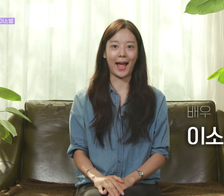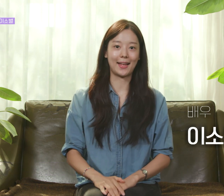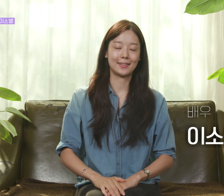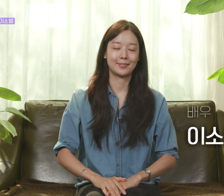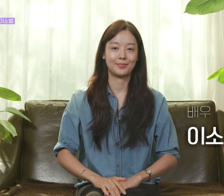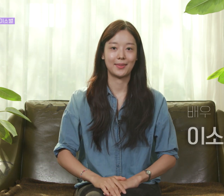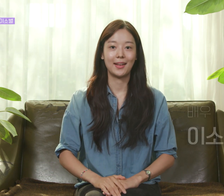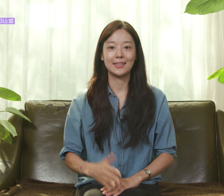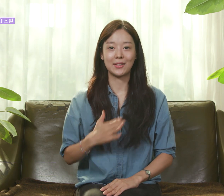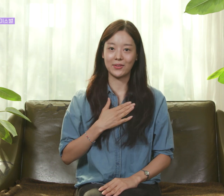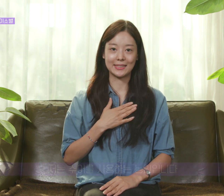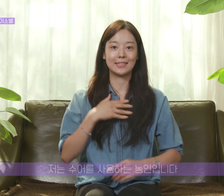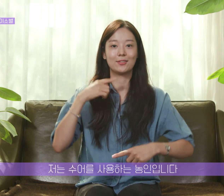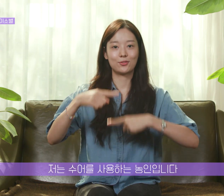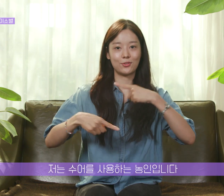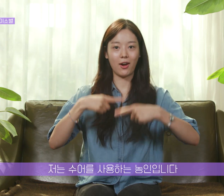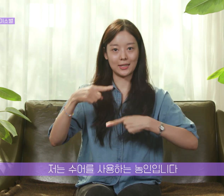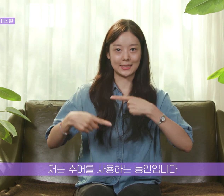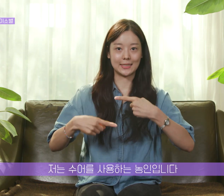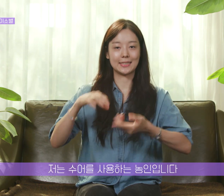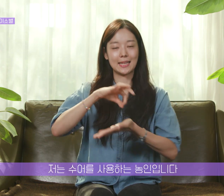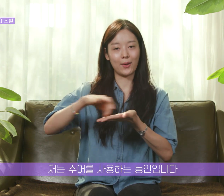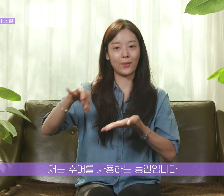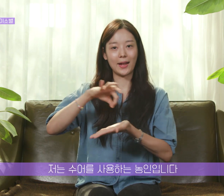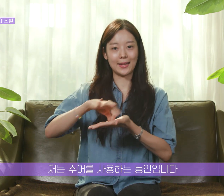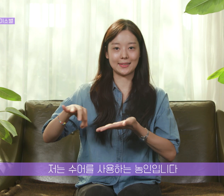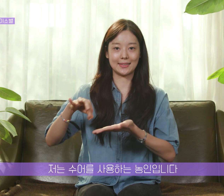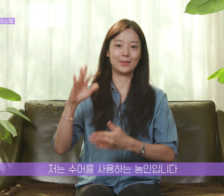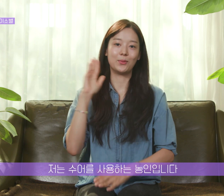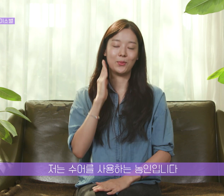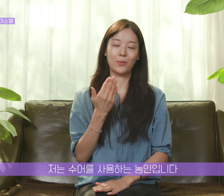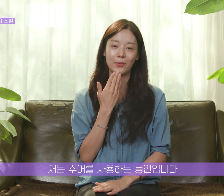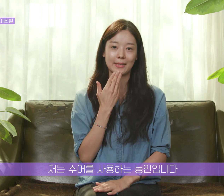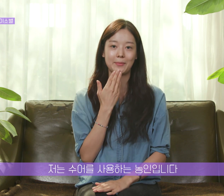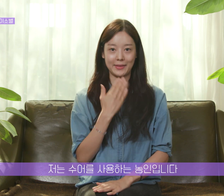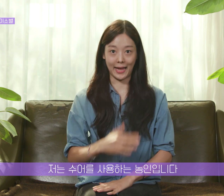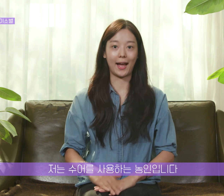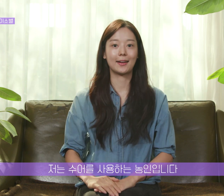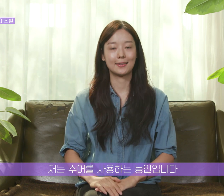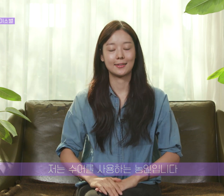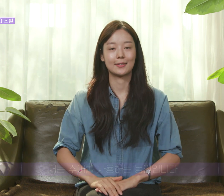이도바입니다. 저는 투어를 사랑하는 노인입니다.